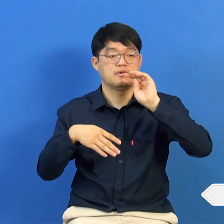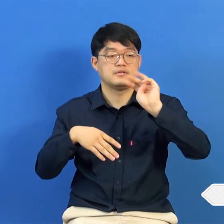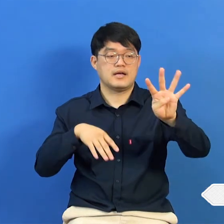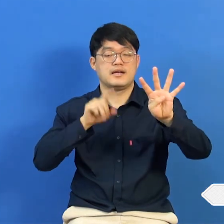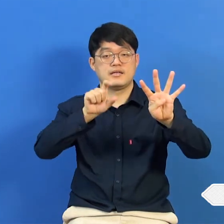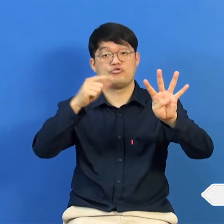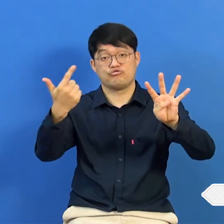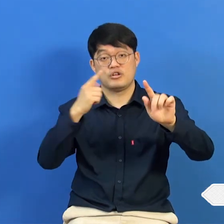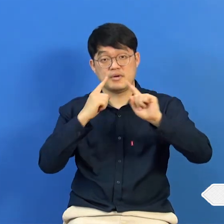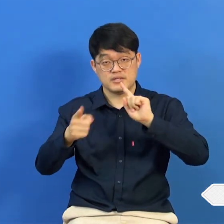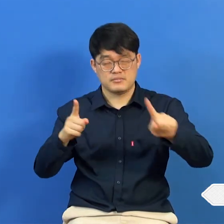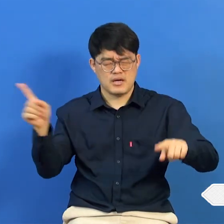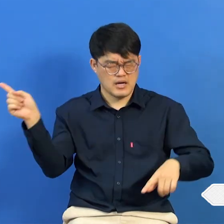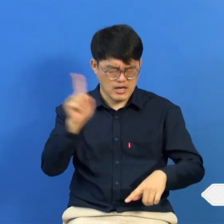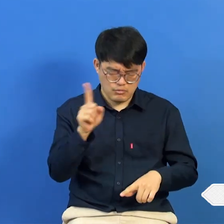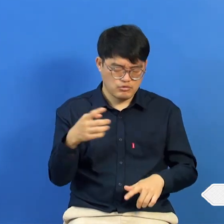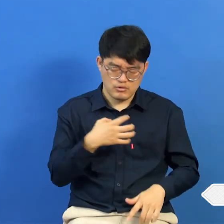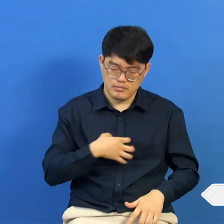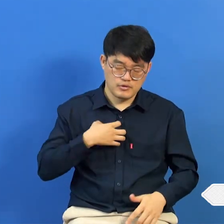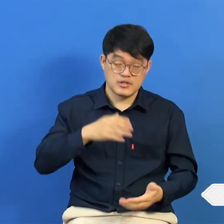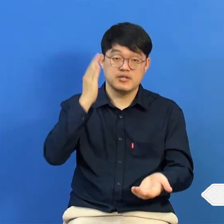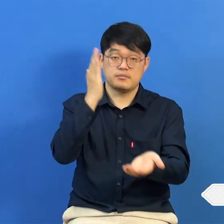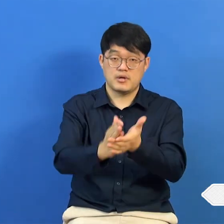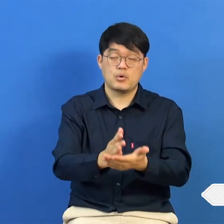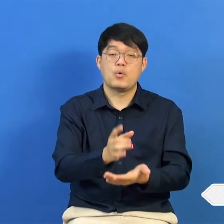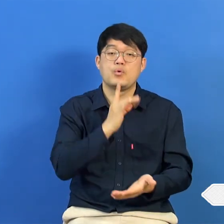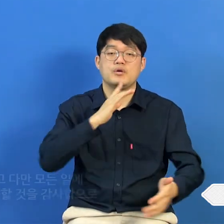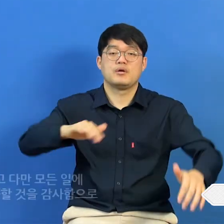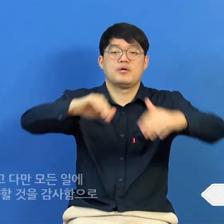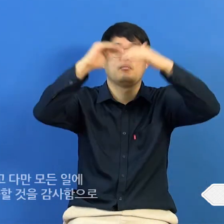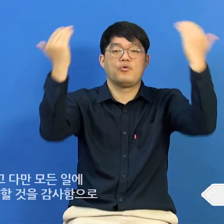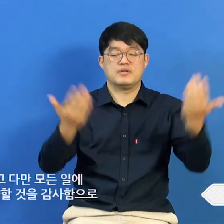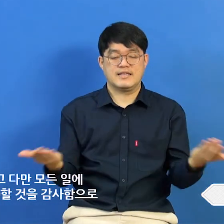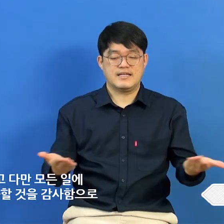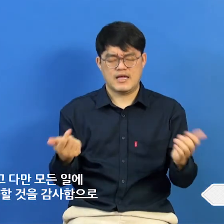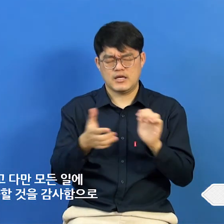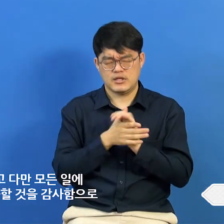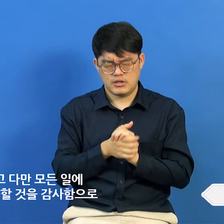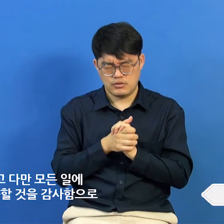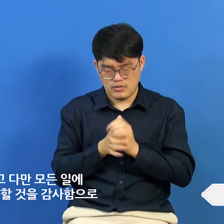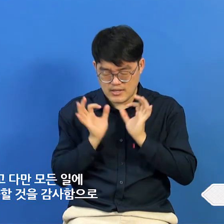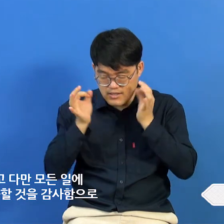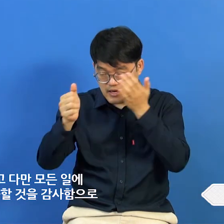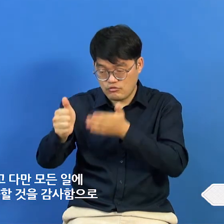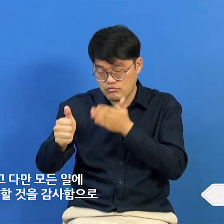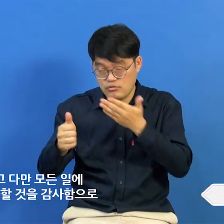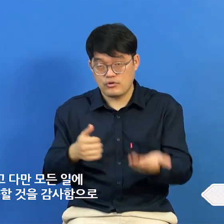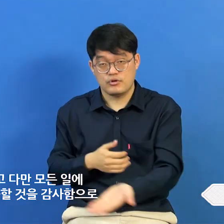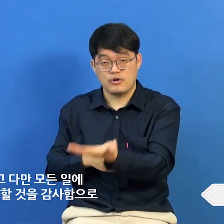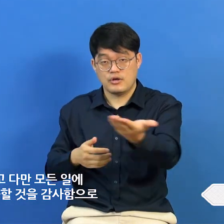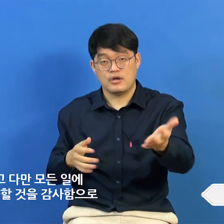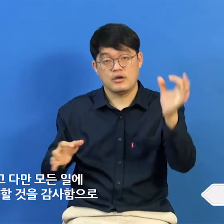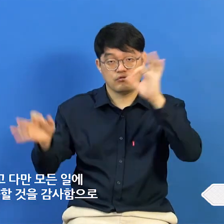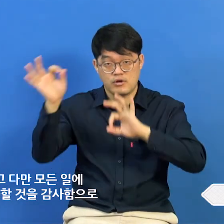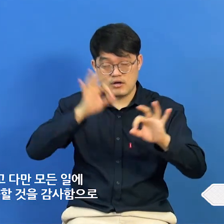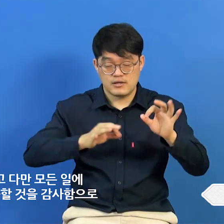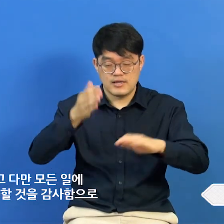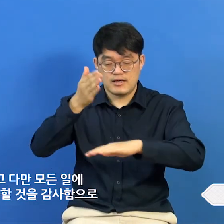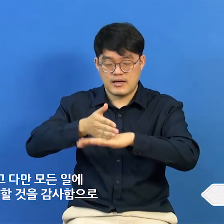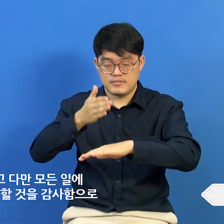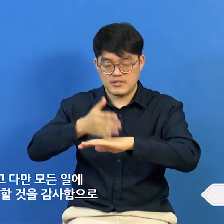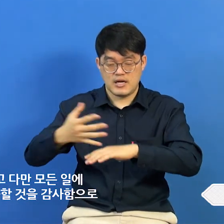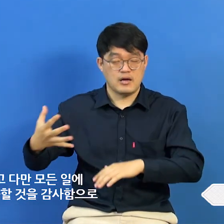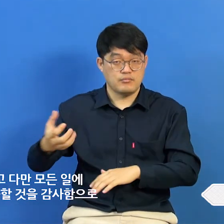아무것도 염려하지 말고 오직 모든 일에 기도와 간구로 너희 구할 것을 감사함으로 하나님께 아뢰라. 염려하지